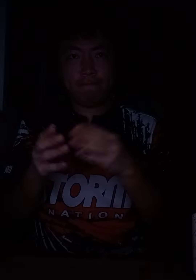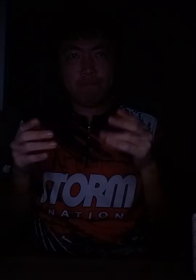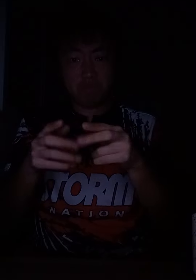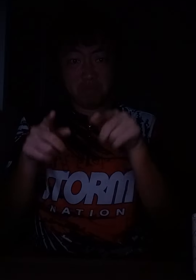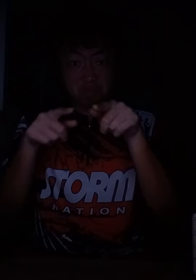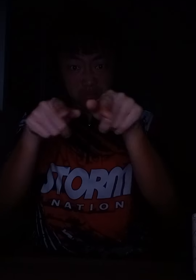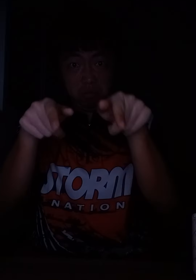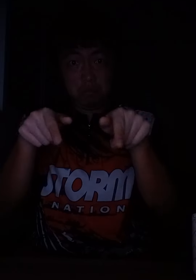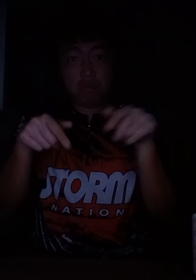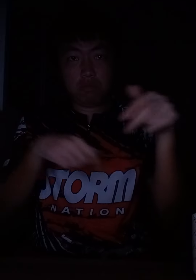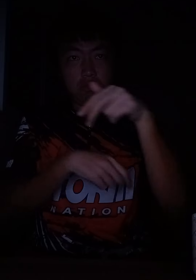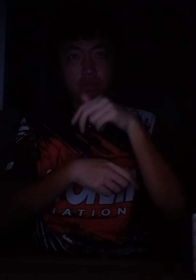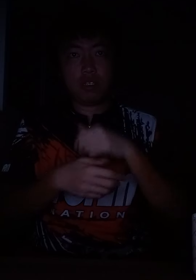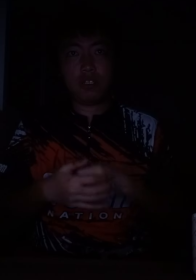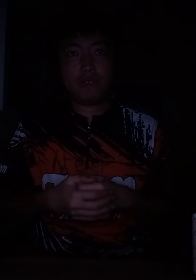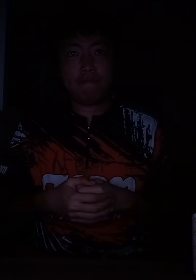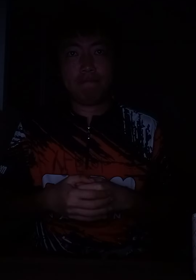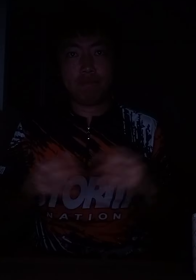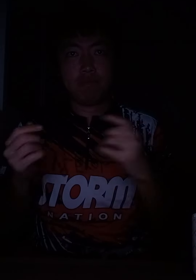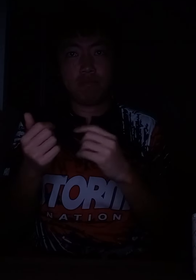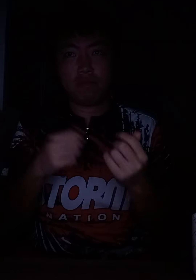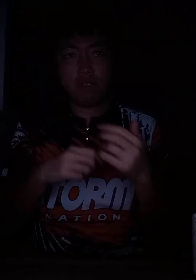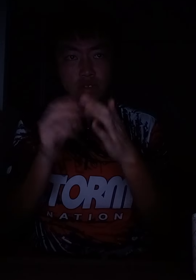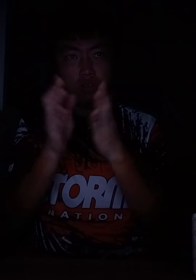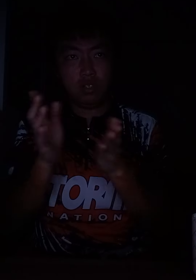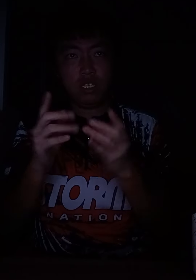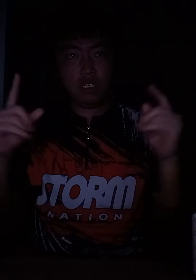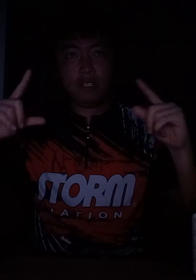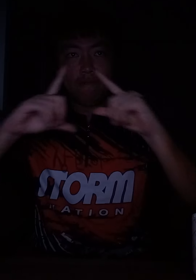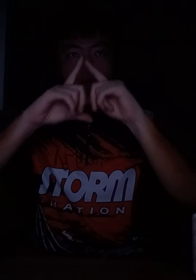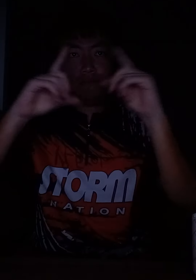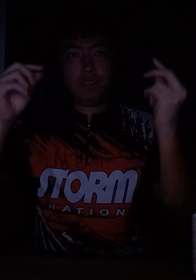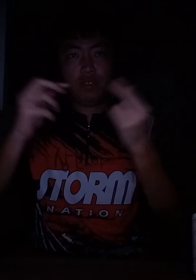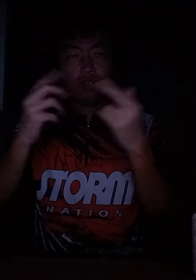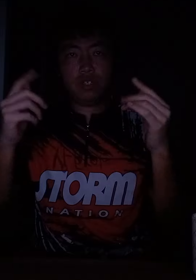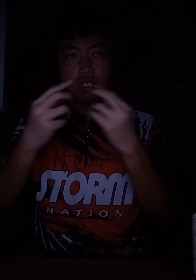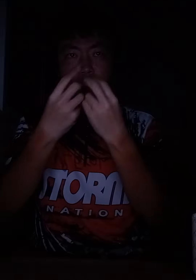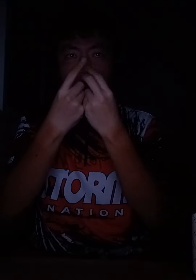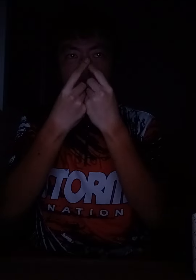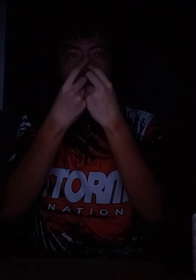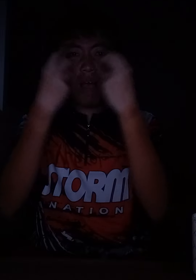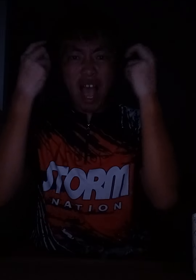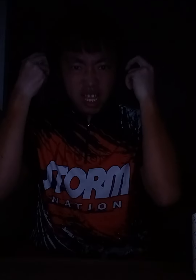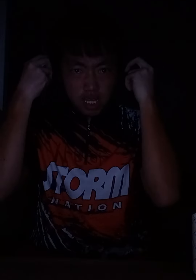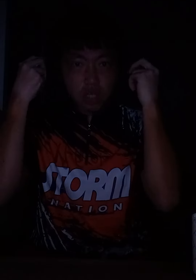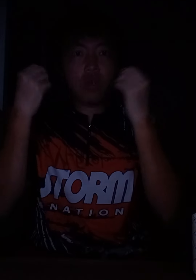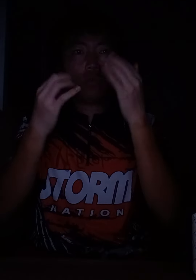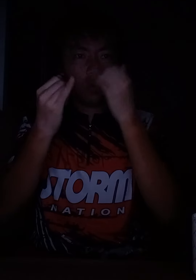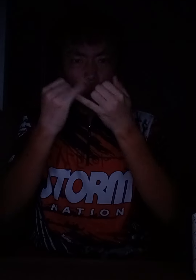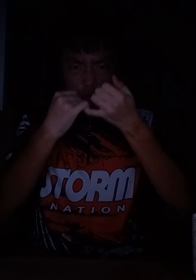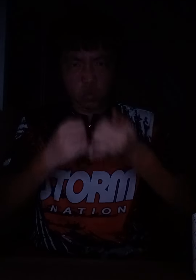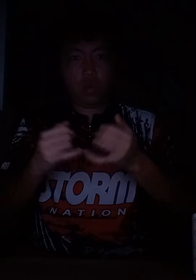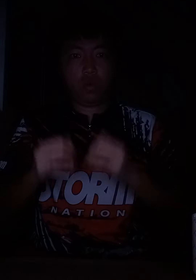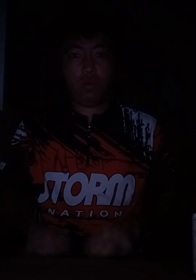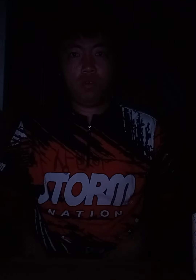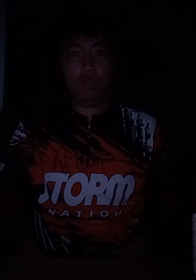출발합니다. 사방이 막힌 대중교통을 탈 때는 코로나19 예방을 위해 이렇게 마스크를 확실히 써야 합니다. 이를 지키지